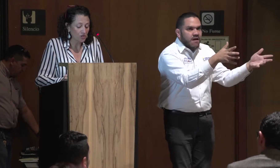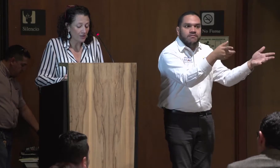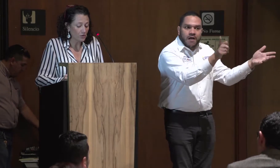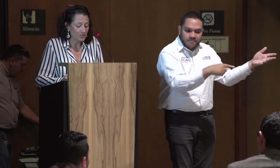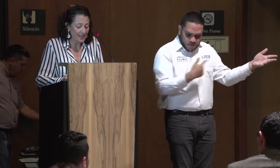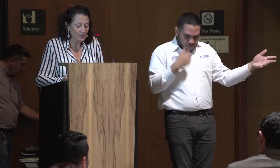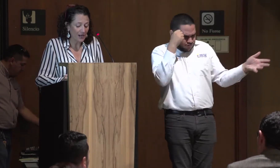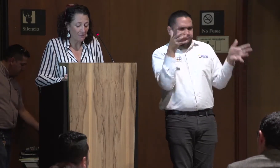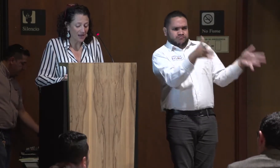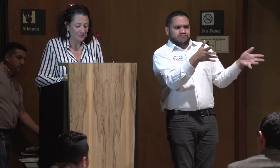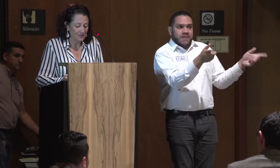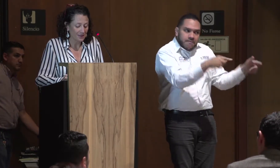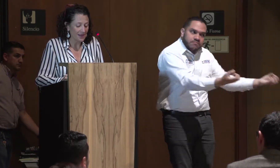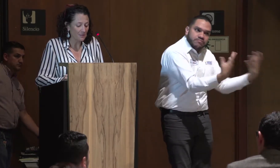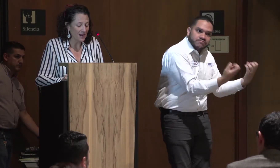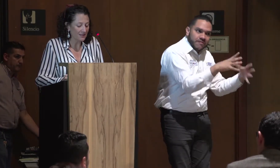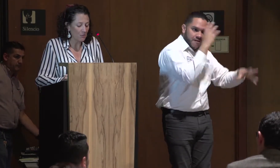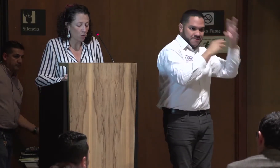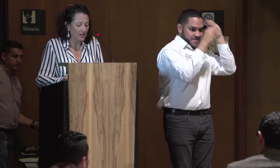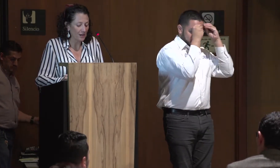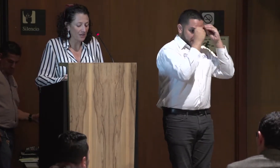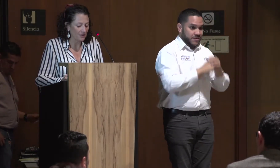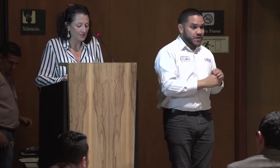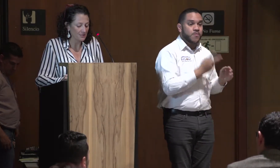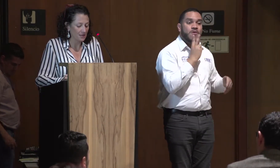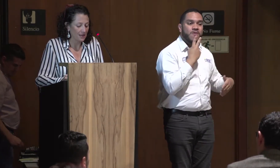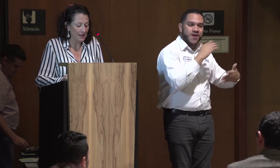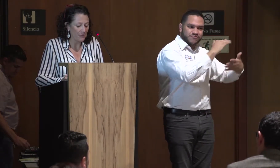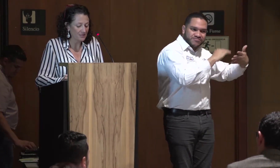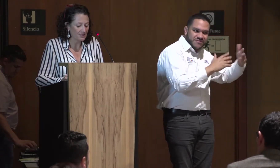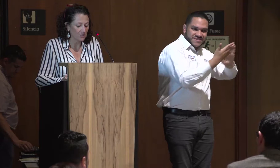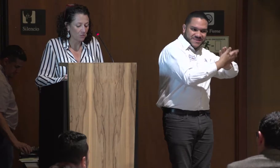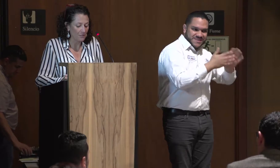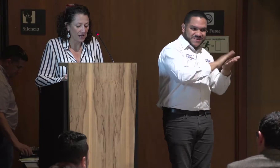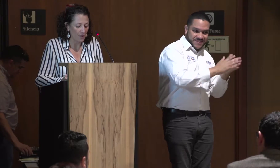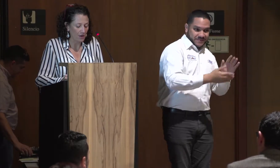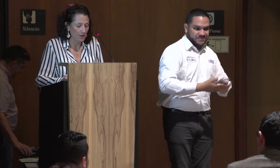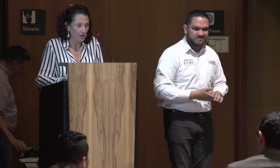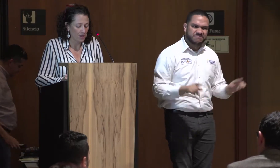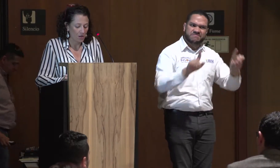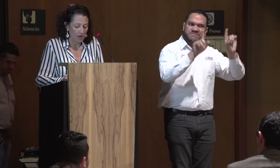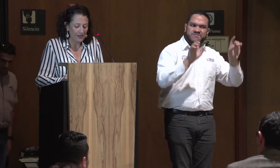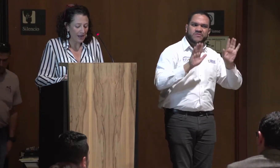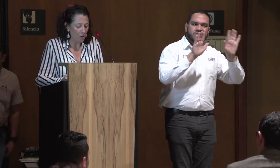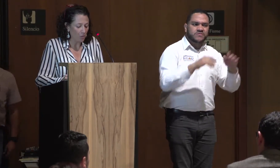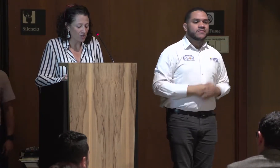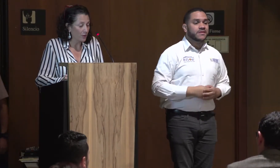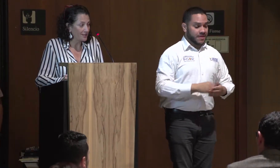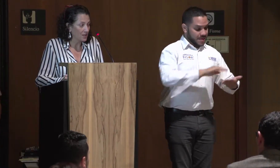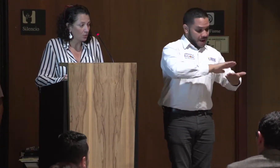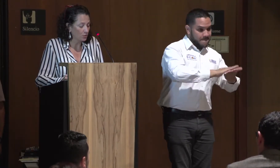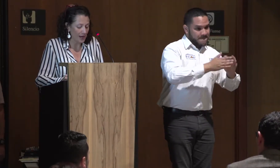El glosario Señas para la Paz hace parte del baúl de herramientas La Paz se toma la palabra, liderado